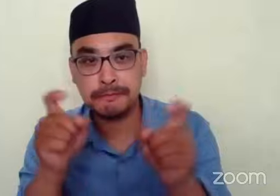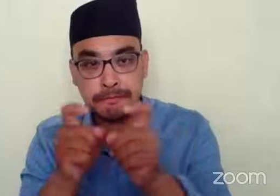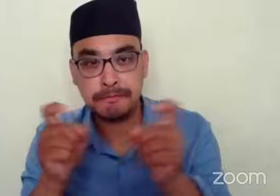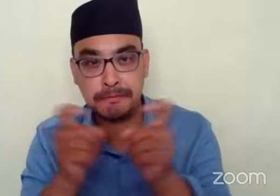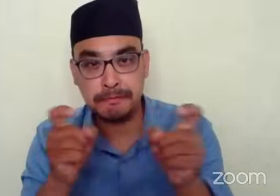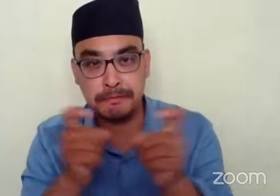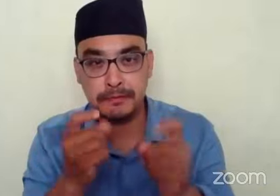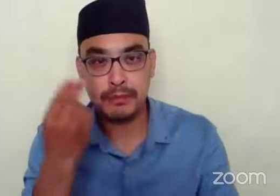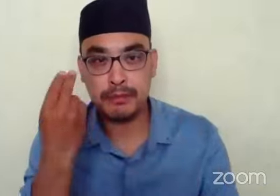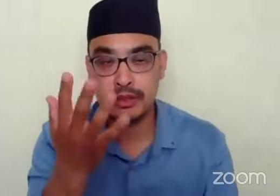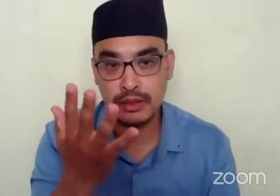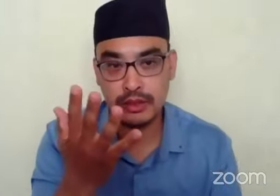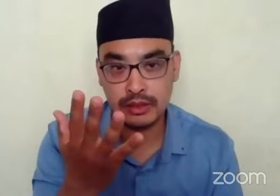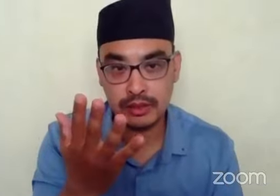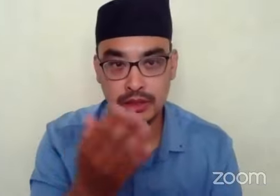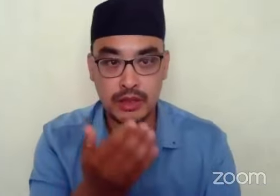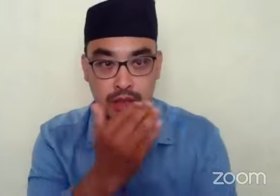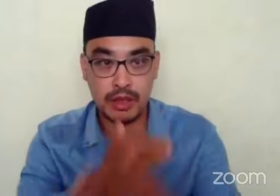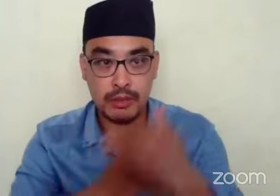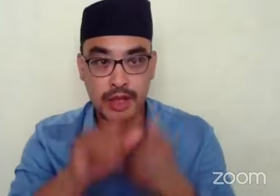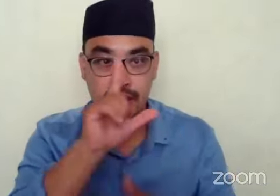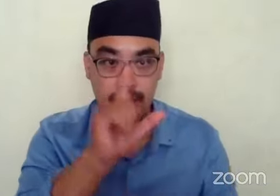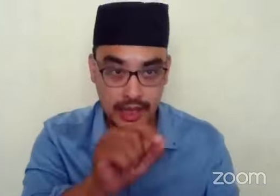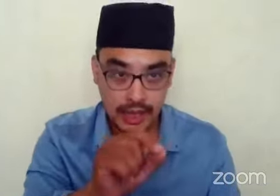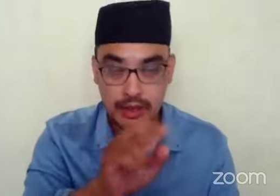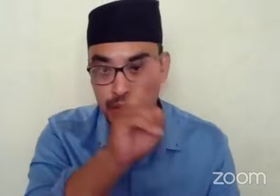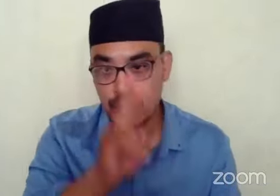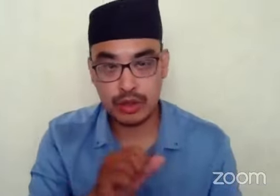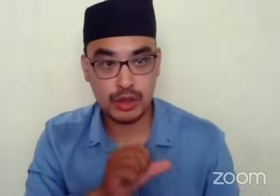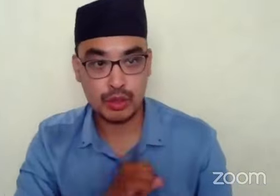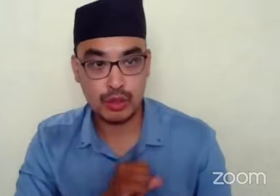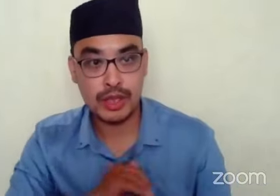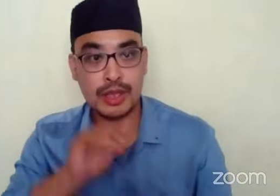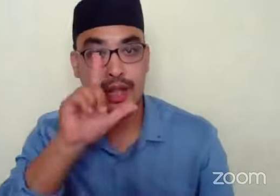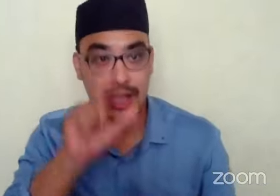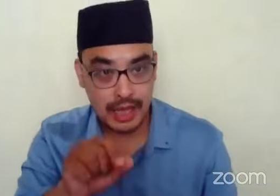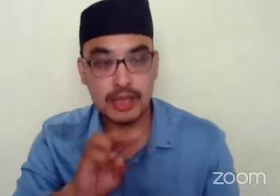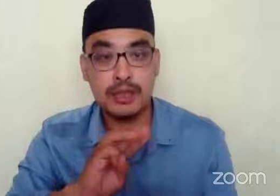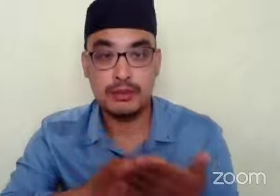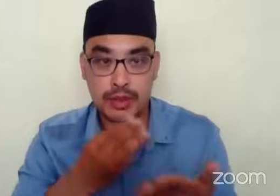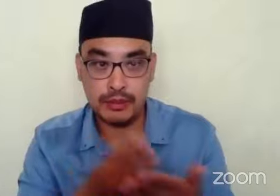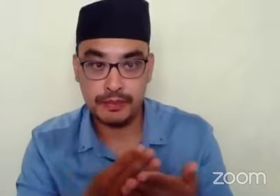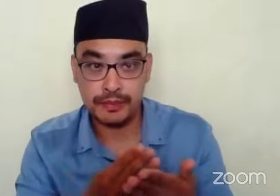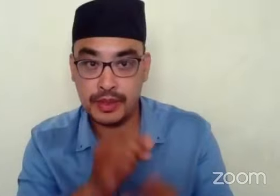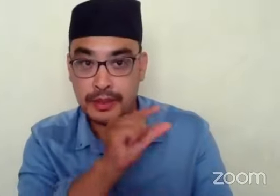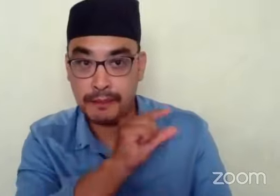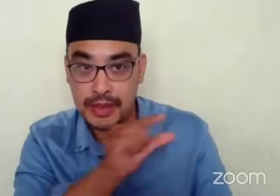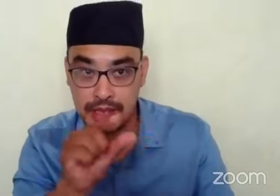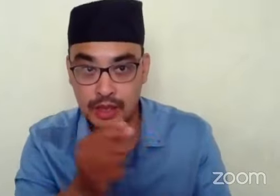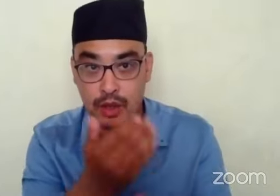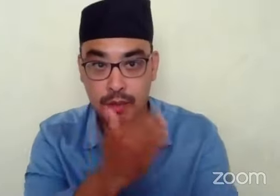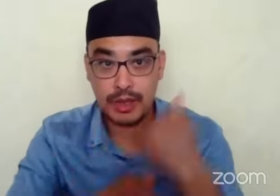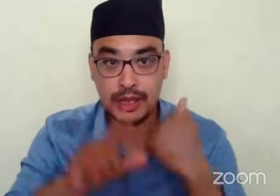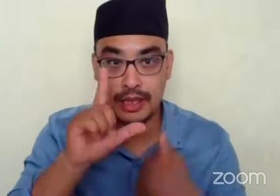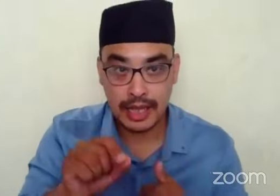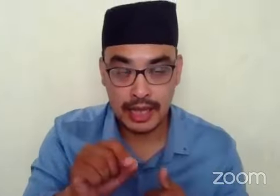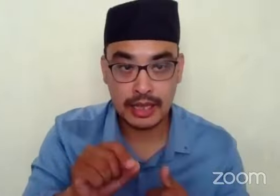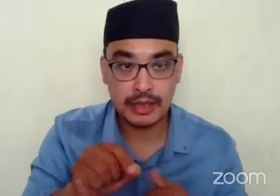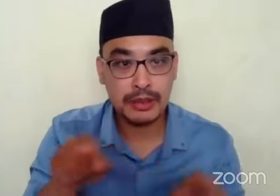अपाङ्गता र यौनिकताको सवाल गर्दा चाहिँ जस्तै के पनि सोध्छ भने अपाङ्गता भएको क्षेत्रैमा पनि केही बहसहरू भएको